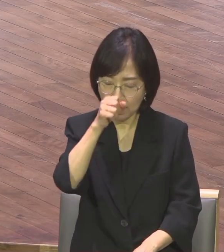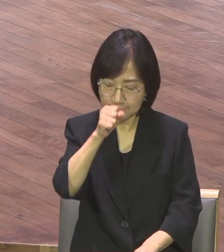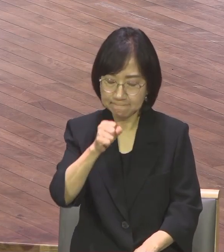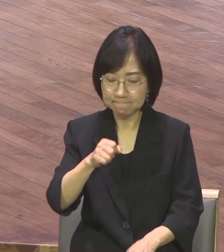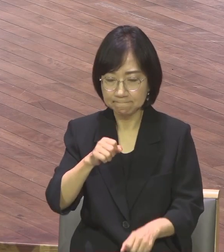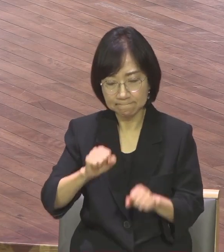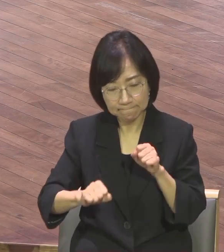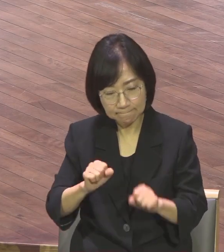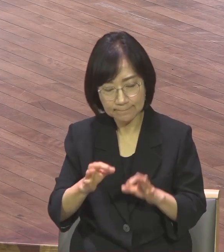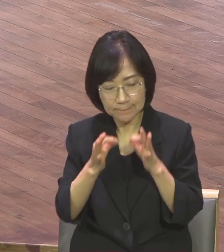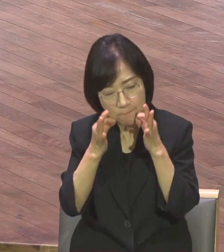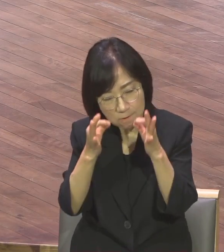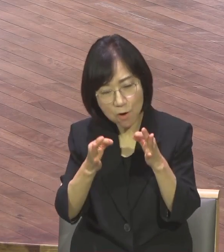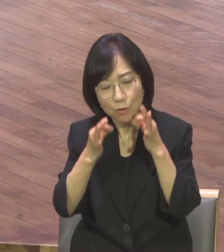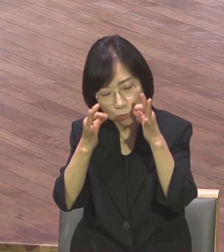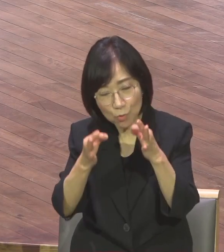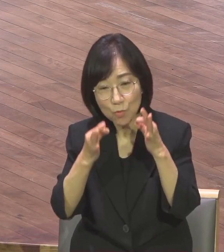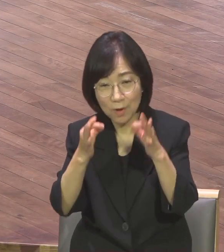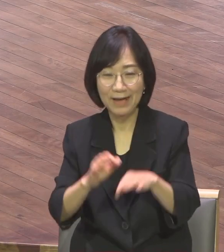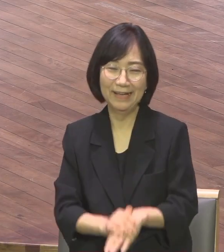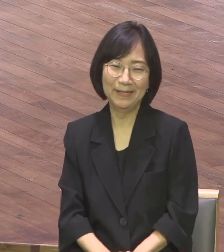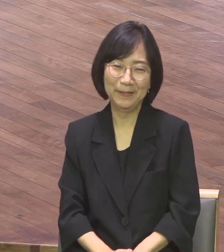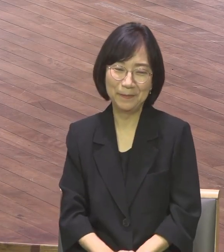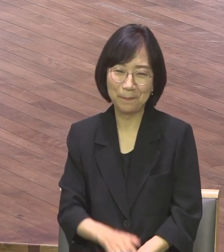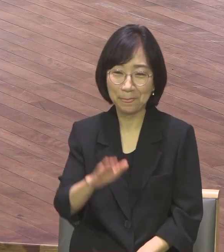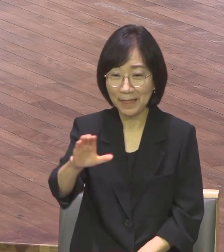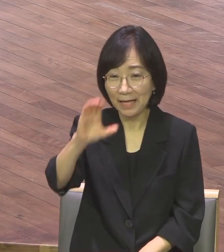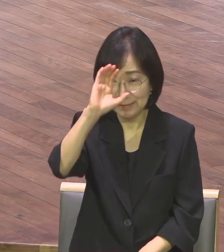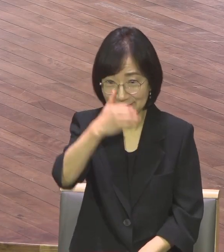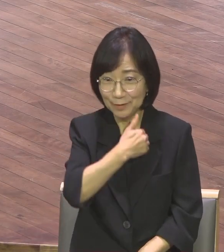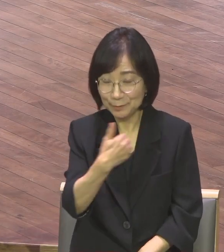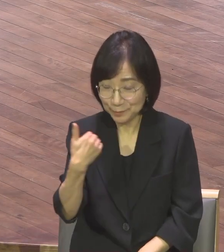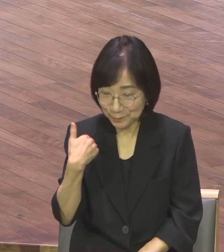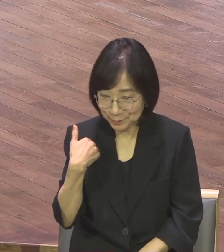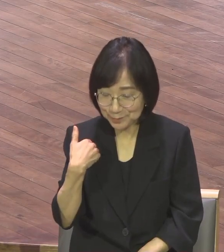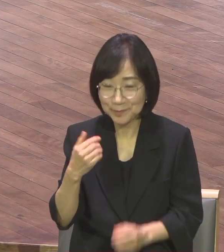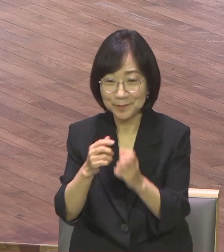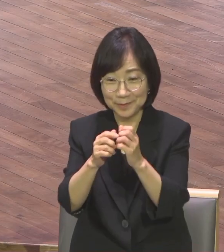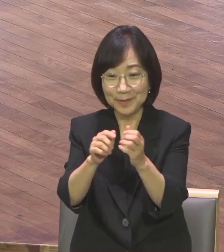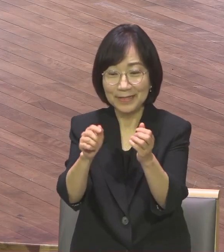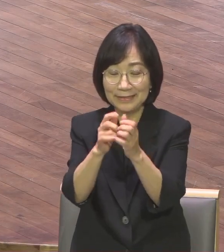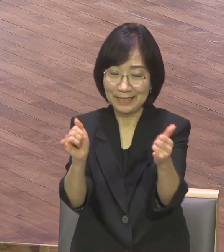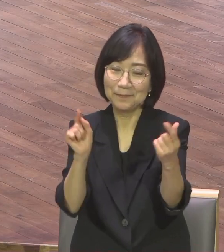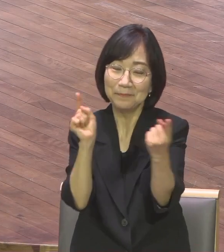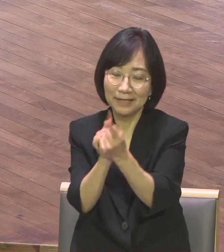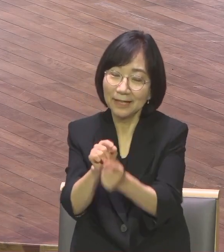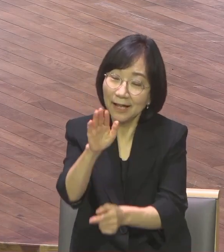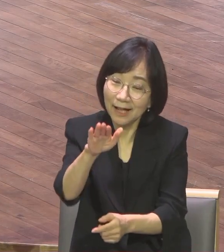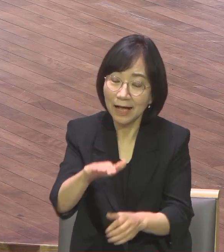노력을 해야죠. 제가 전도해보면 전주교인들 어떻게 천국을 오늘 우리가 가는지 안 가는지